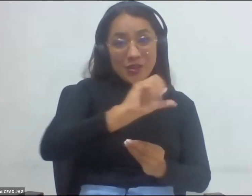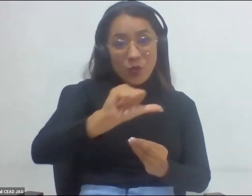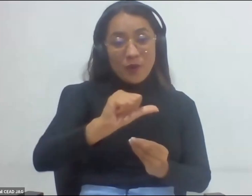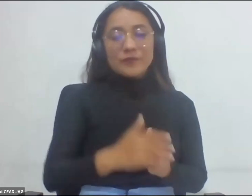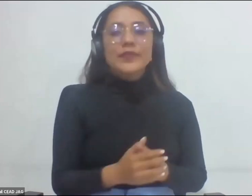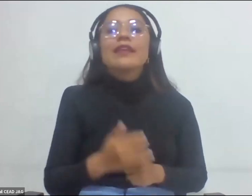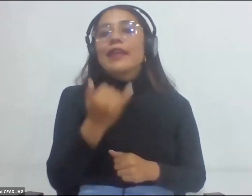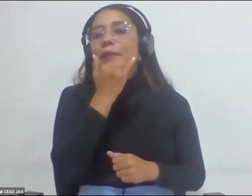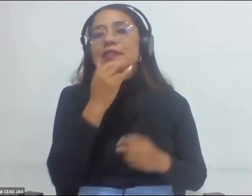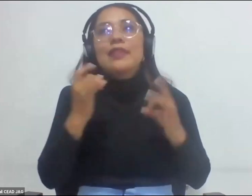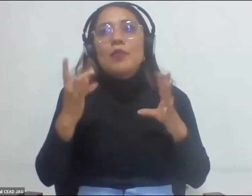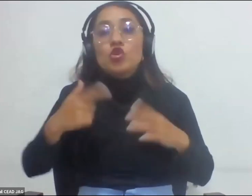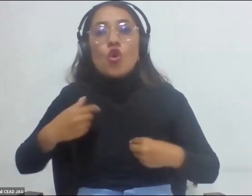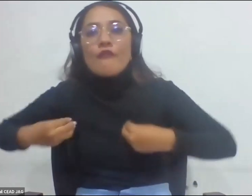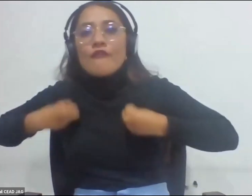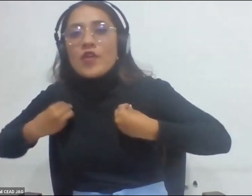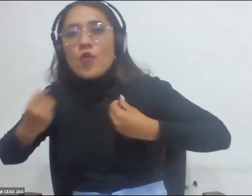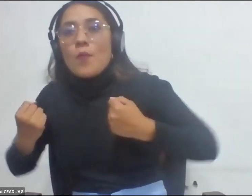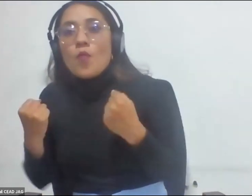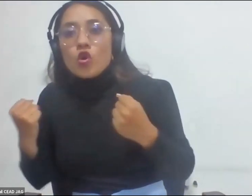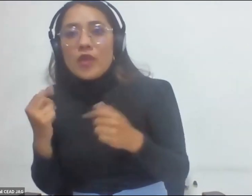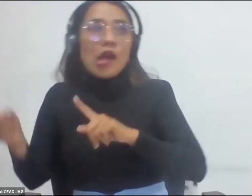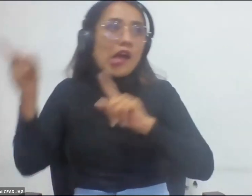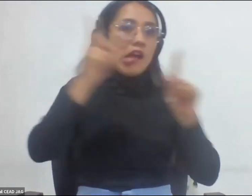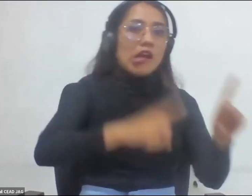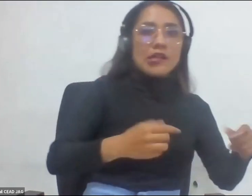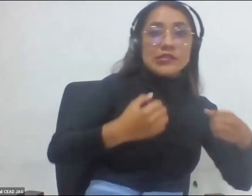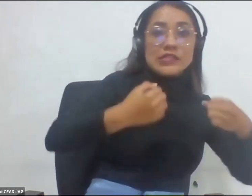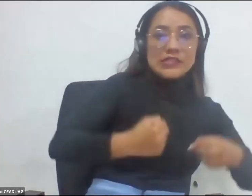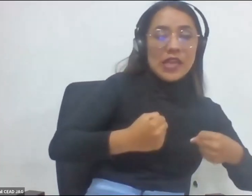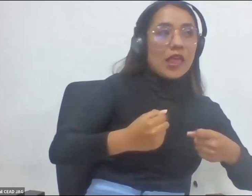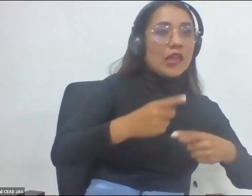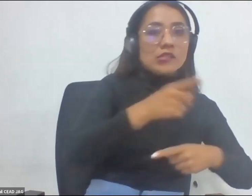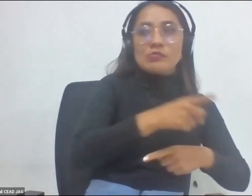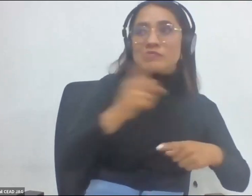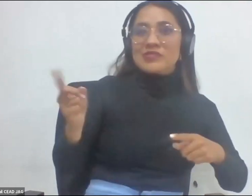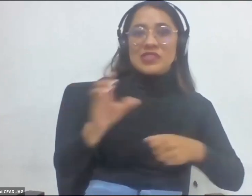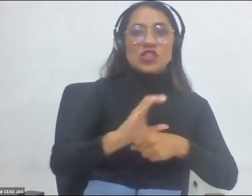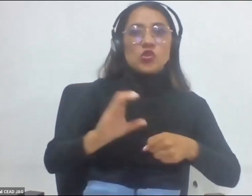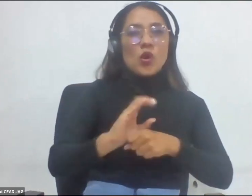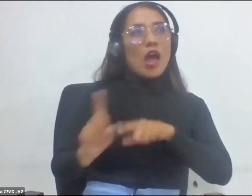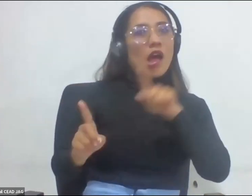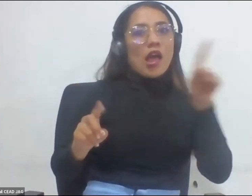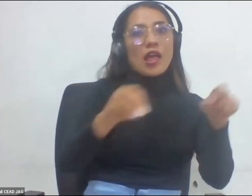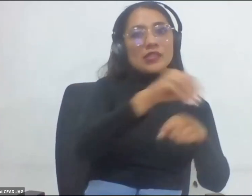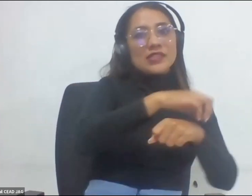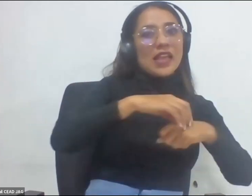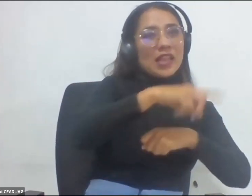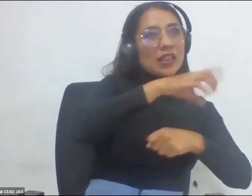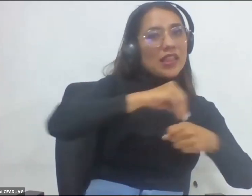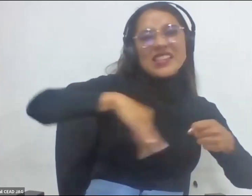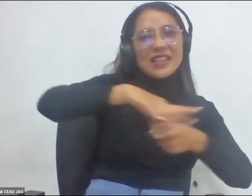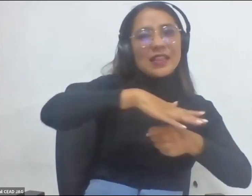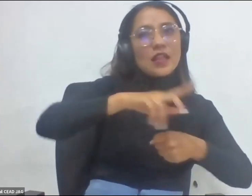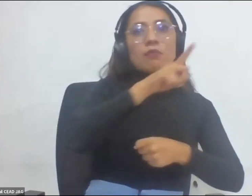consejero no está aquí en mi sede porque la sede tiene una matrícula pequeña Yo puedo vinculado en Vélez Santander pero mi consejero